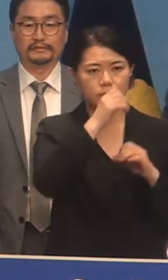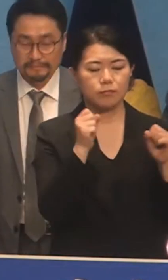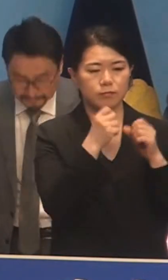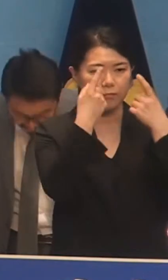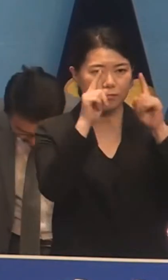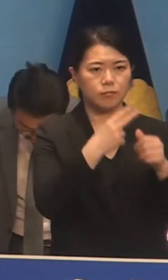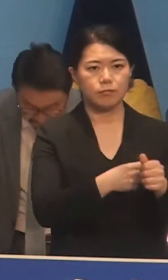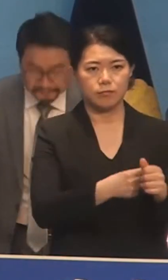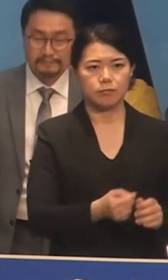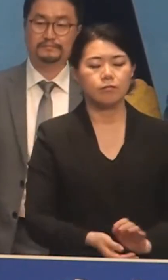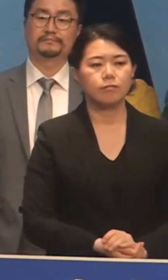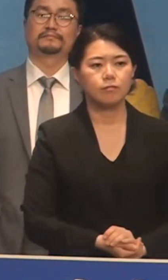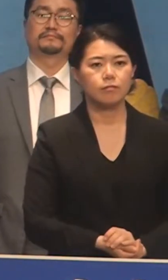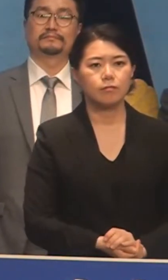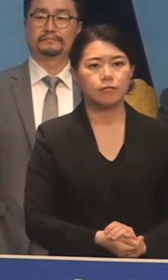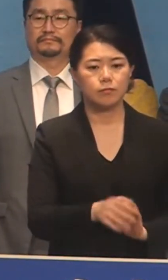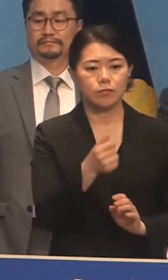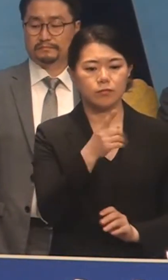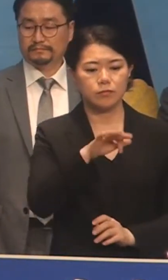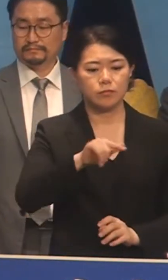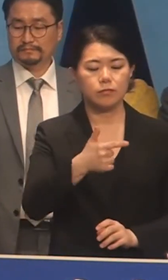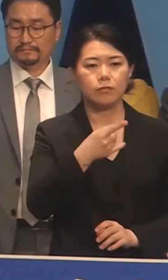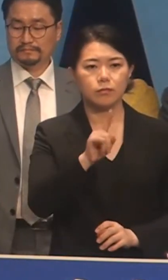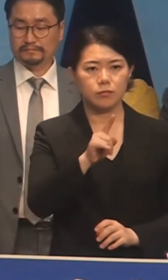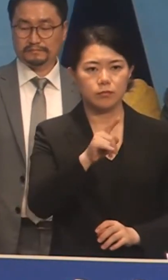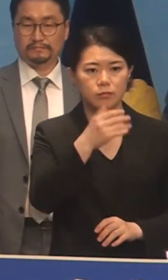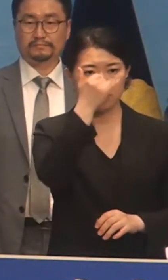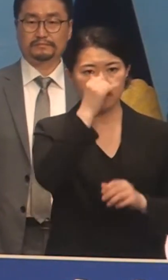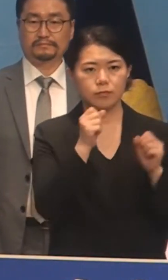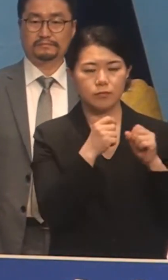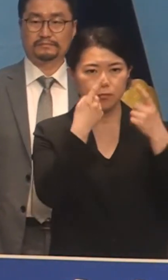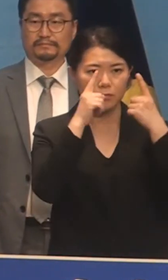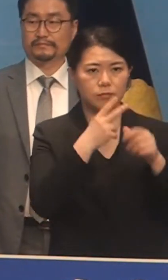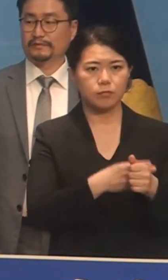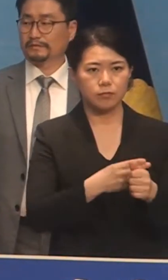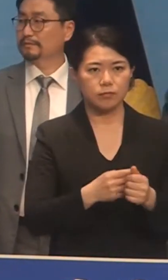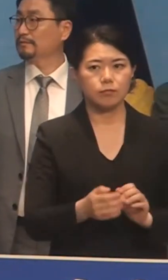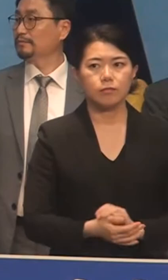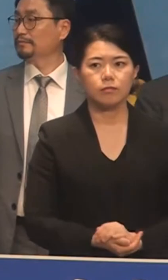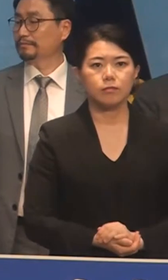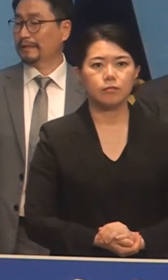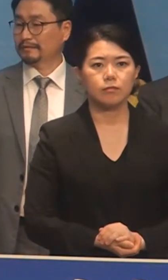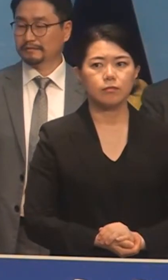교수, 그리고 홍진택 충북대학교 교수,